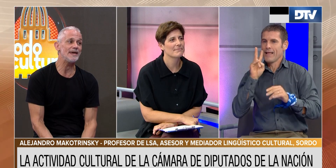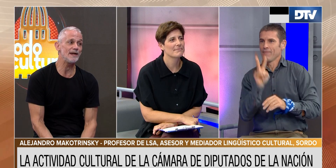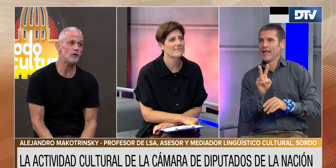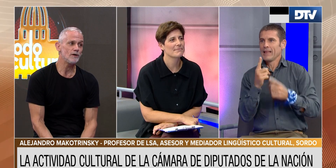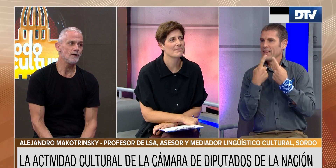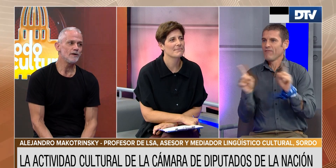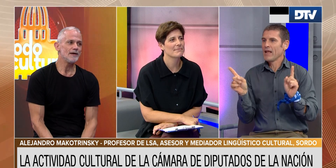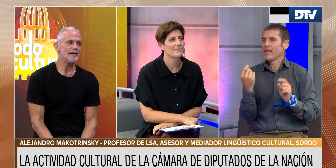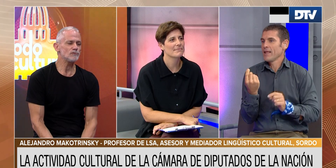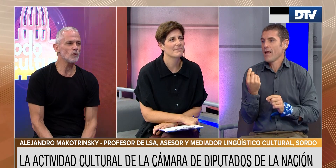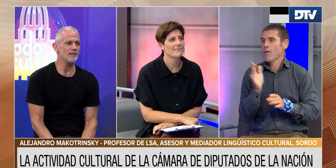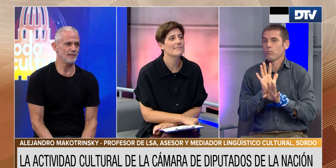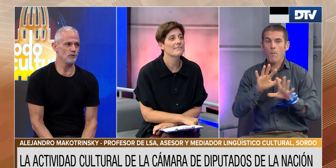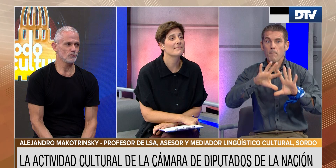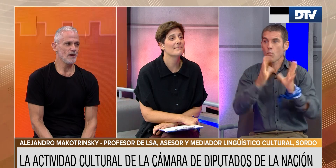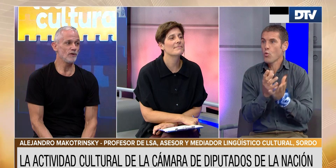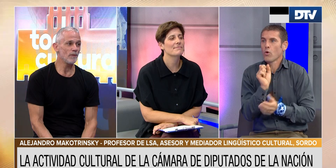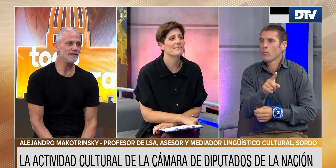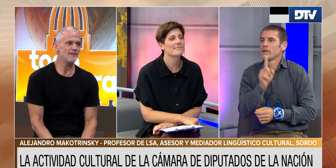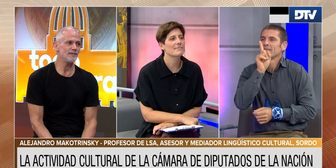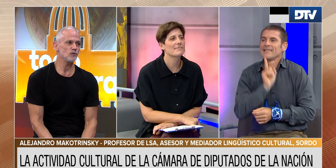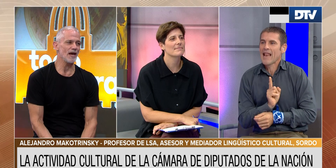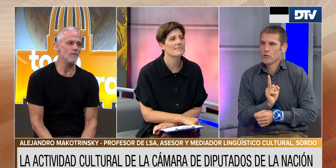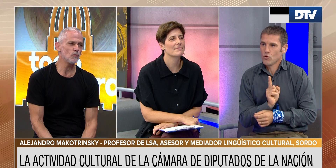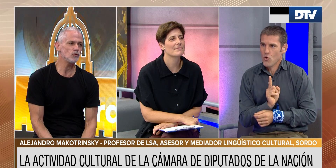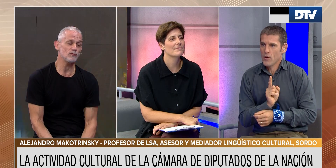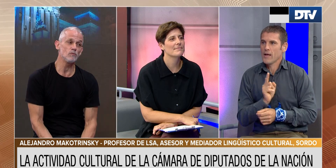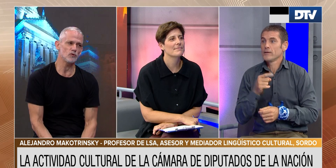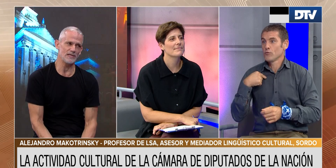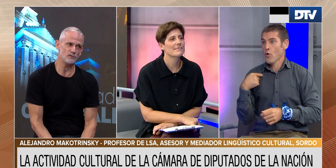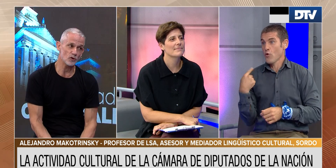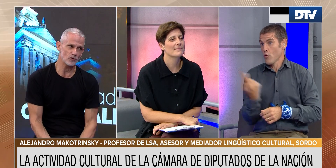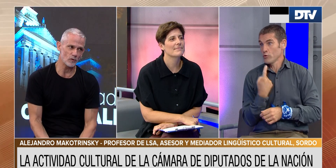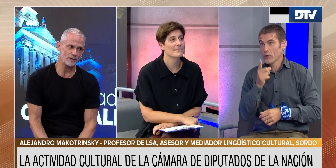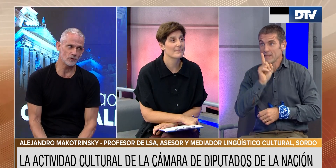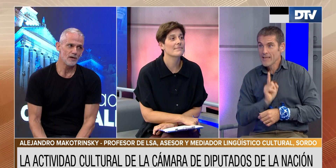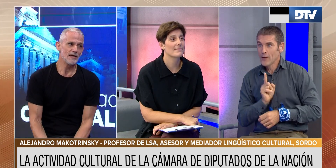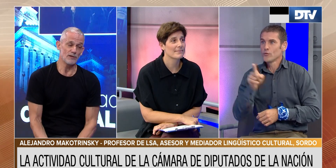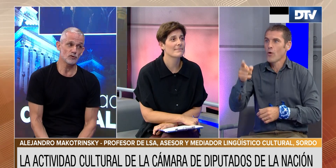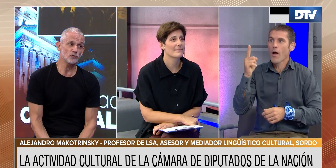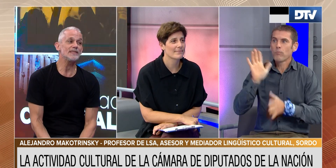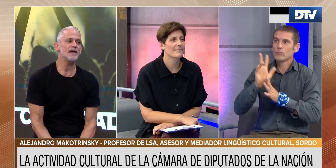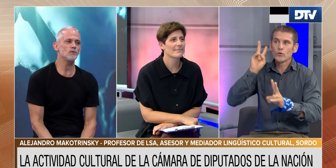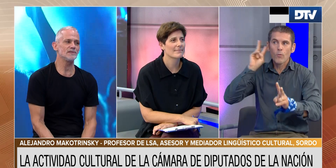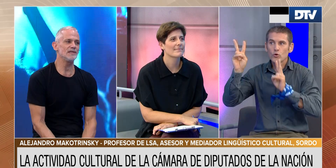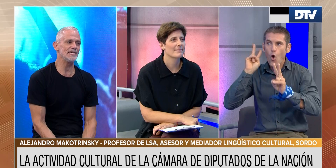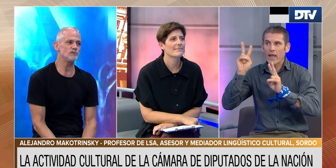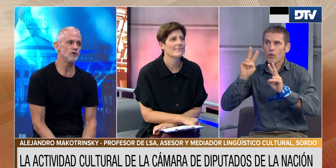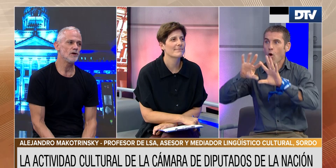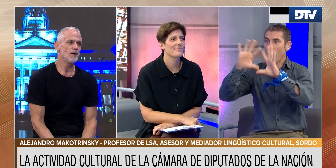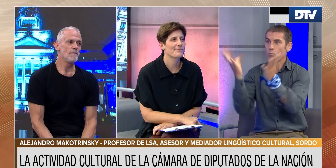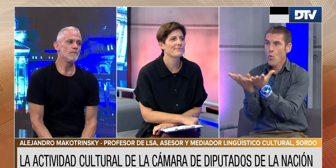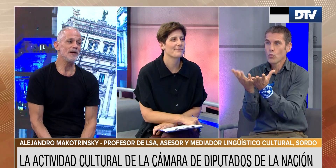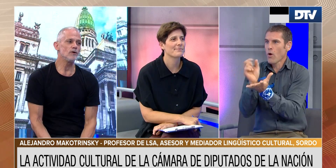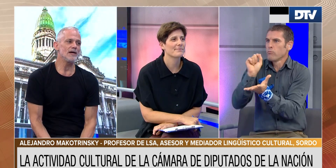mundo, pero somos distintos. Nos ven distintos, el mundo es un mundo silencioso, el nuestro. Nosotros estamos en